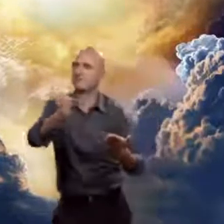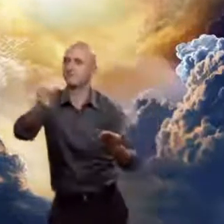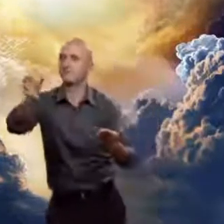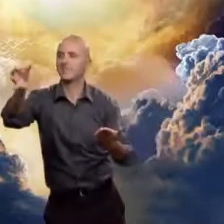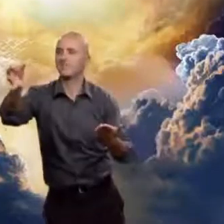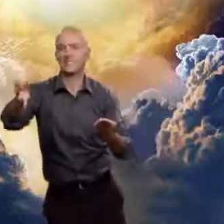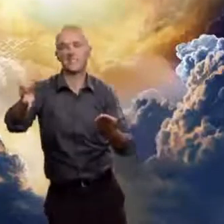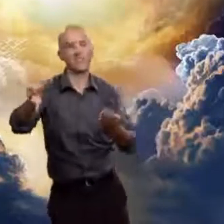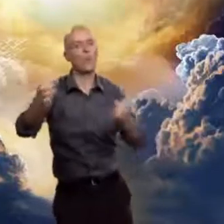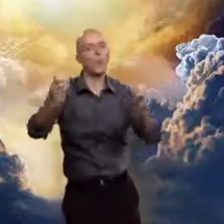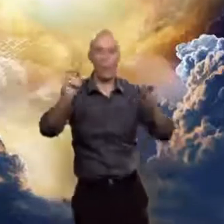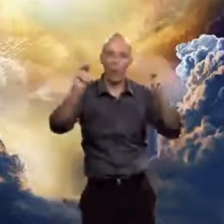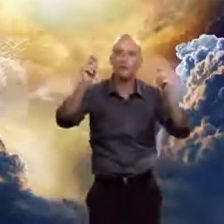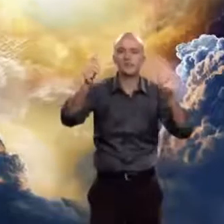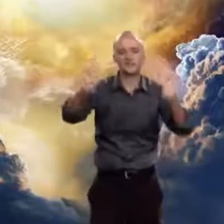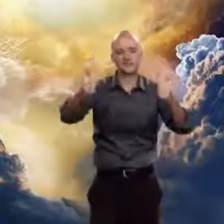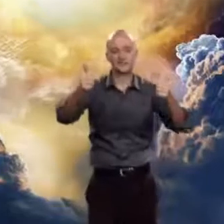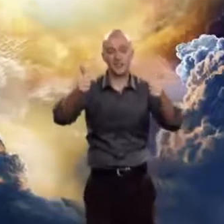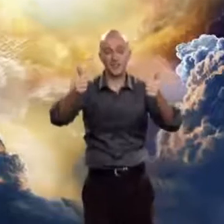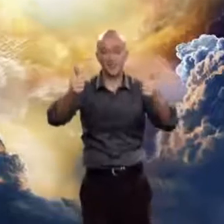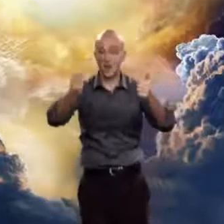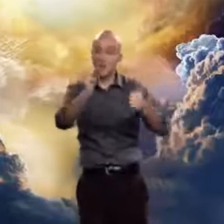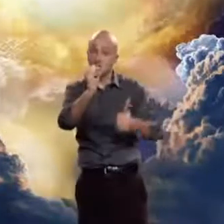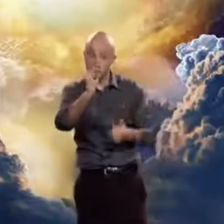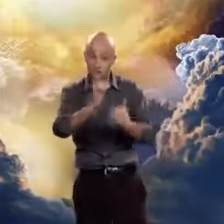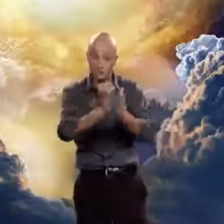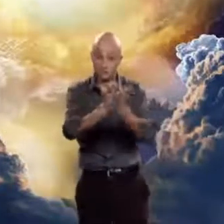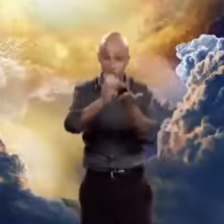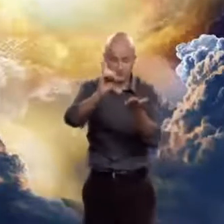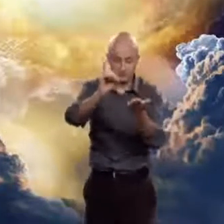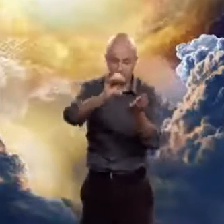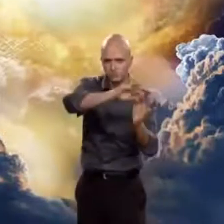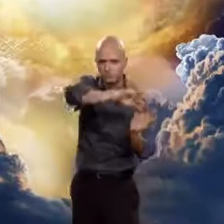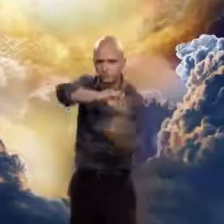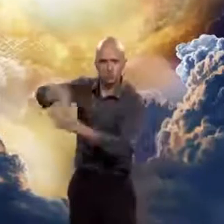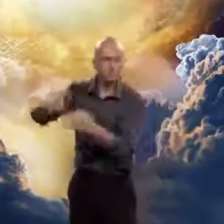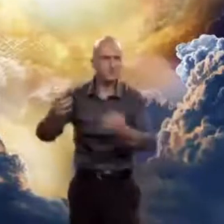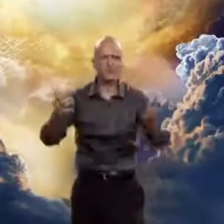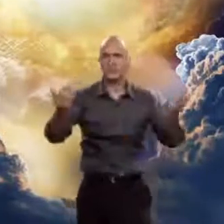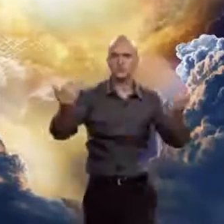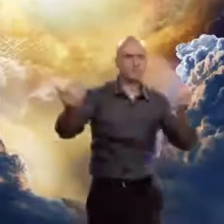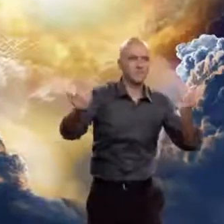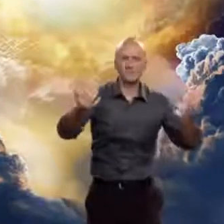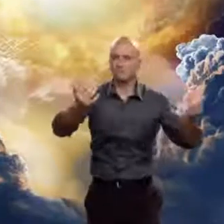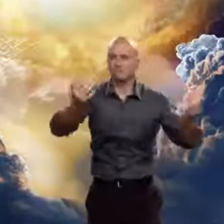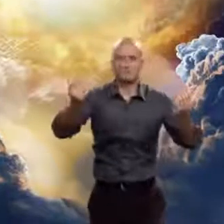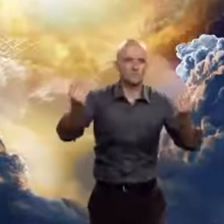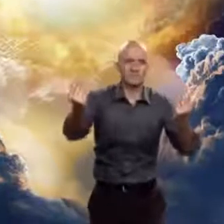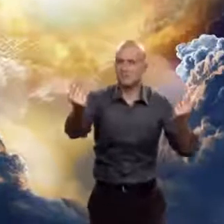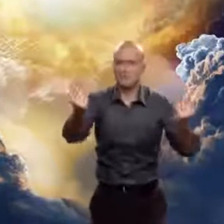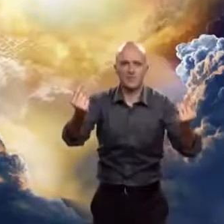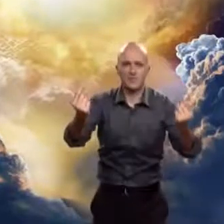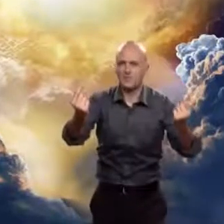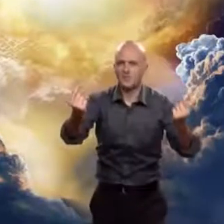conforto para aquele que aprende com Cristo. A compreensão das verdades bíblicas não depende tanto do poder do intelecto aplicado